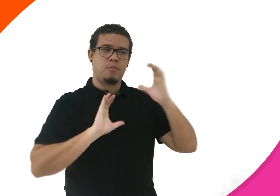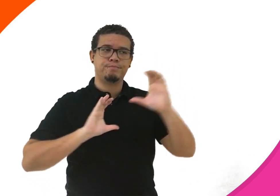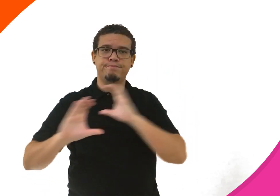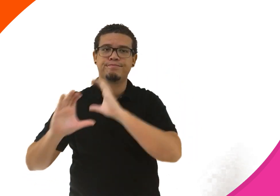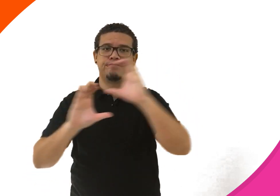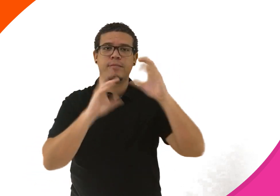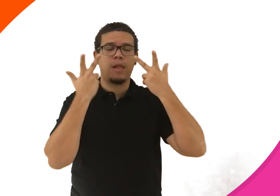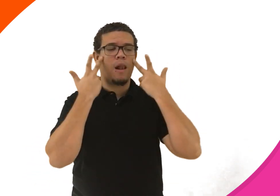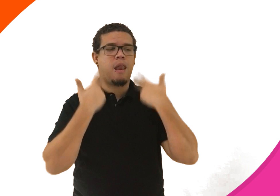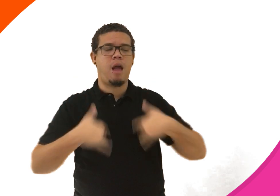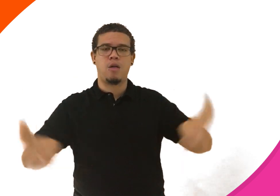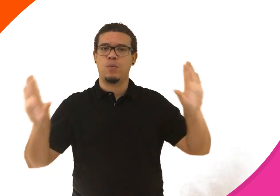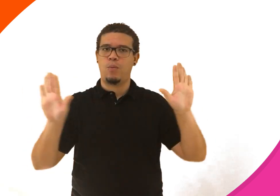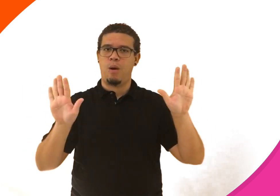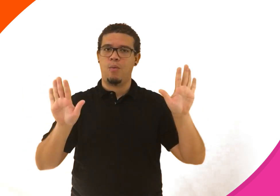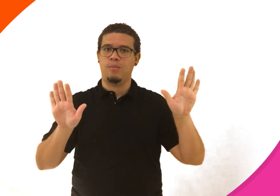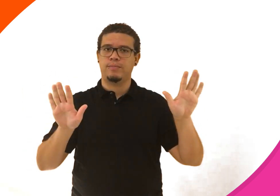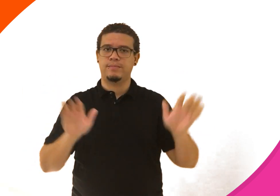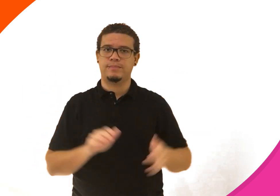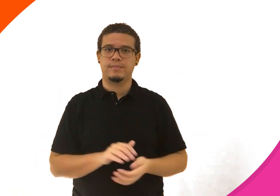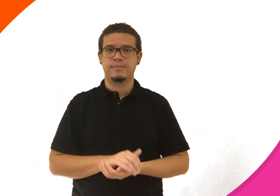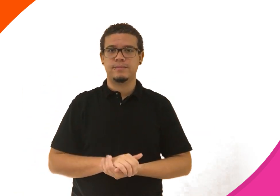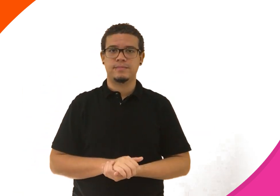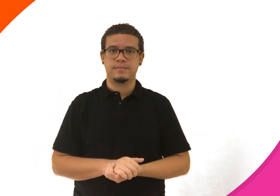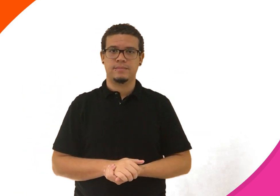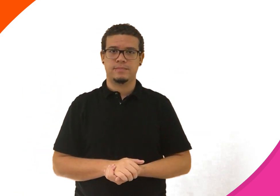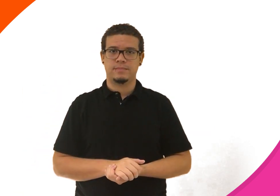de comunicação natural, pôde descobrir